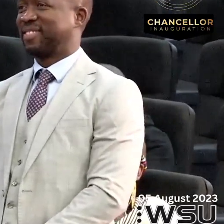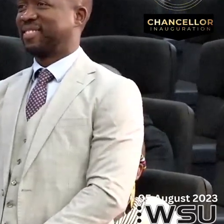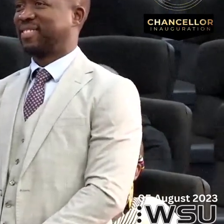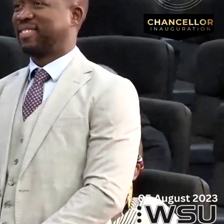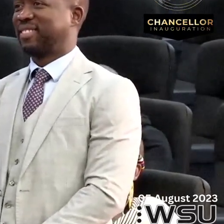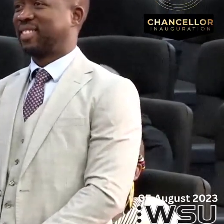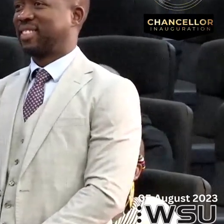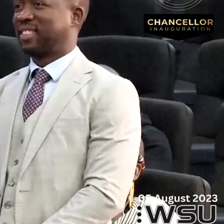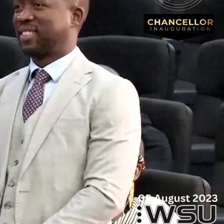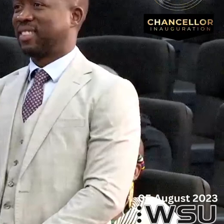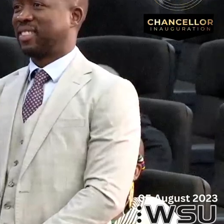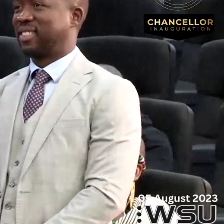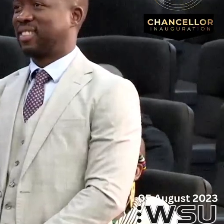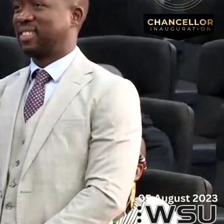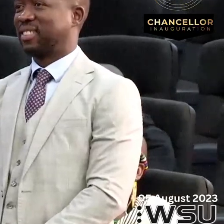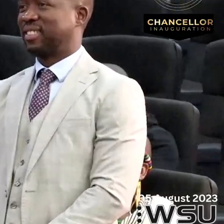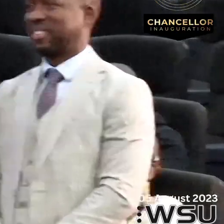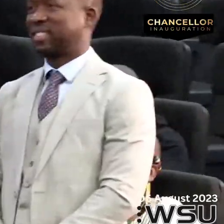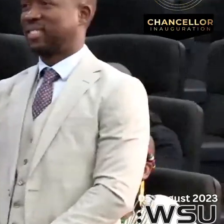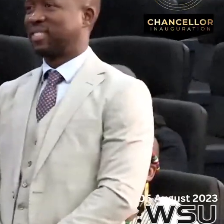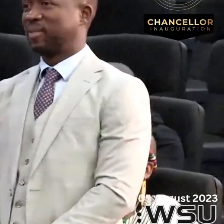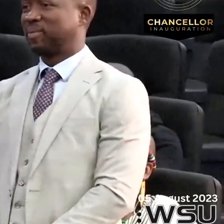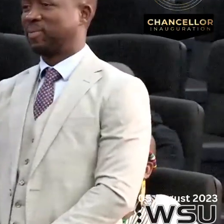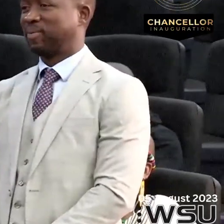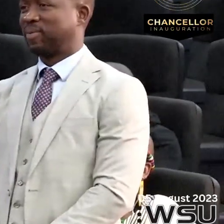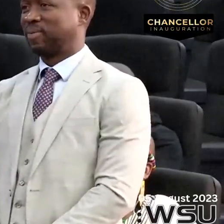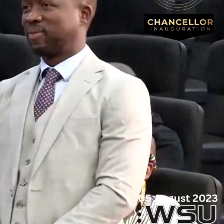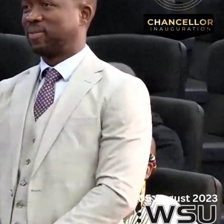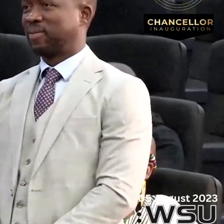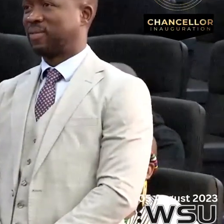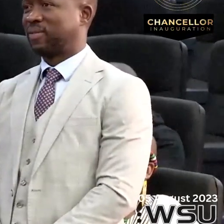kwi MD of wealth